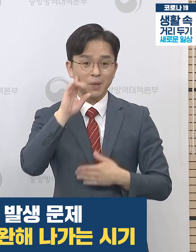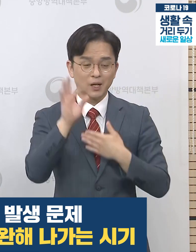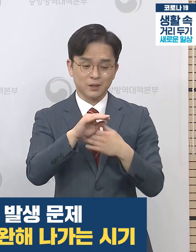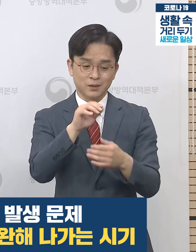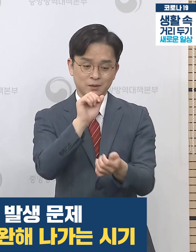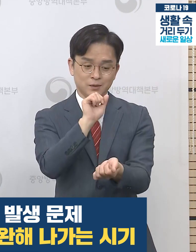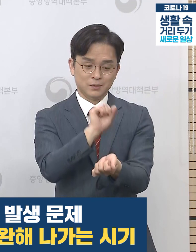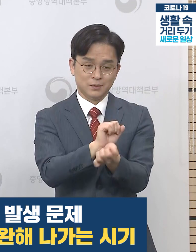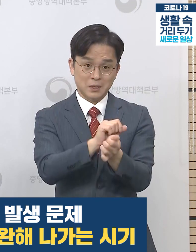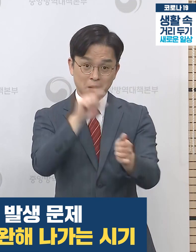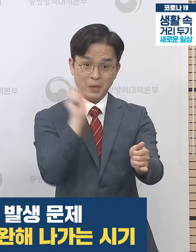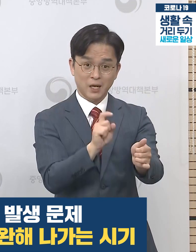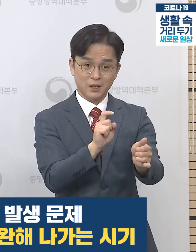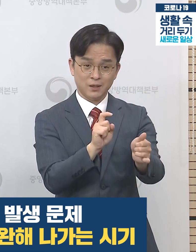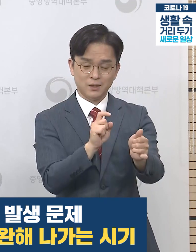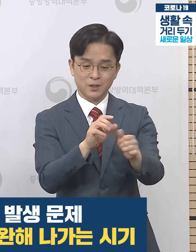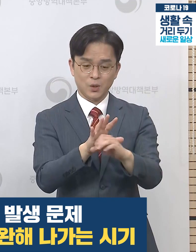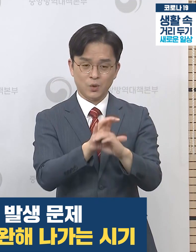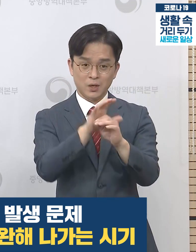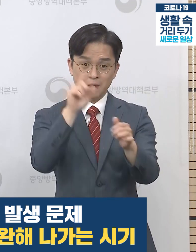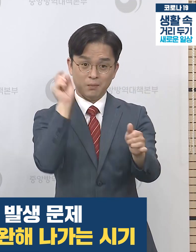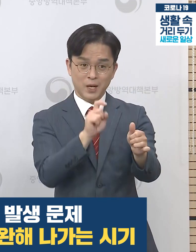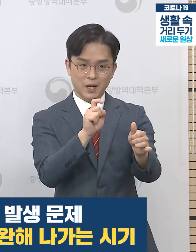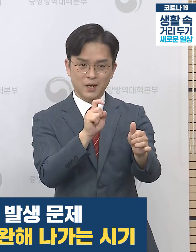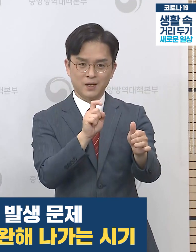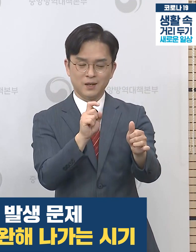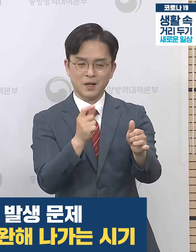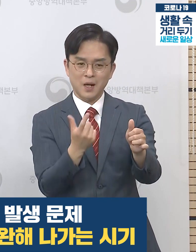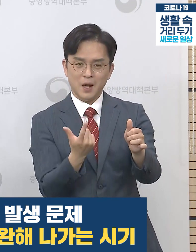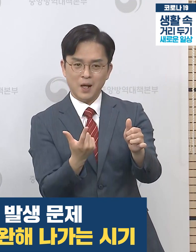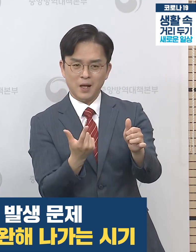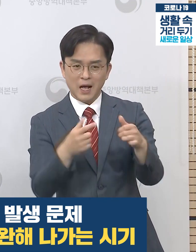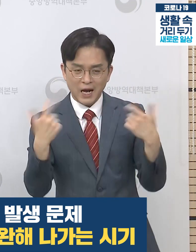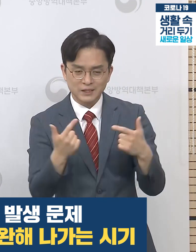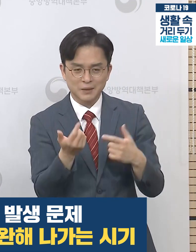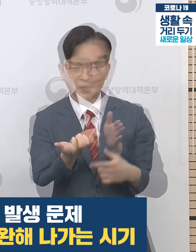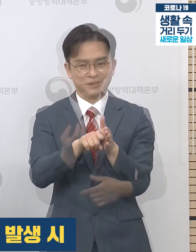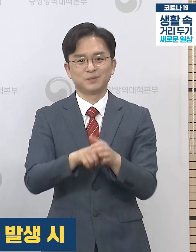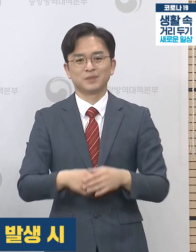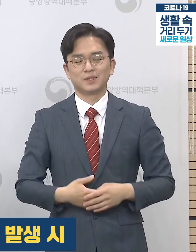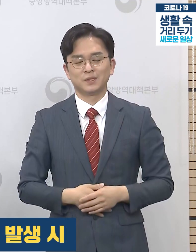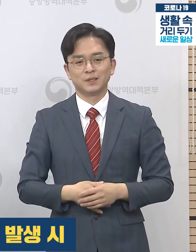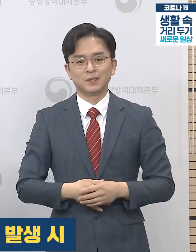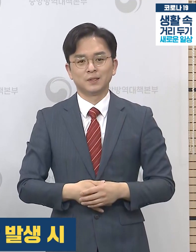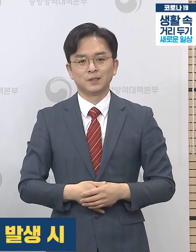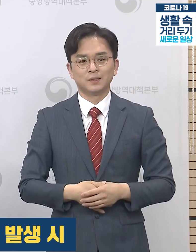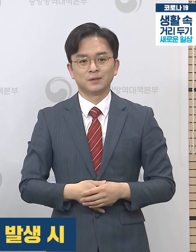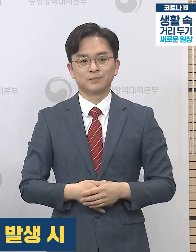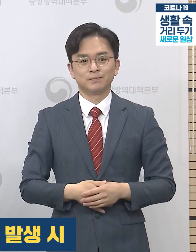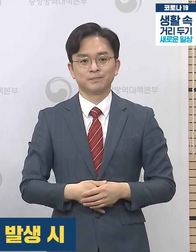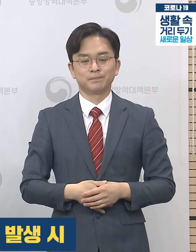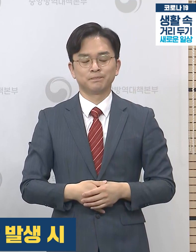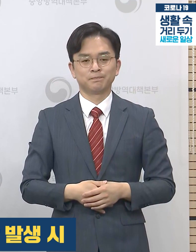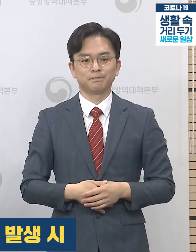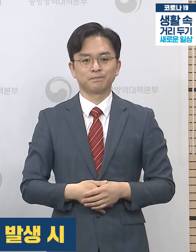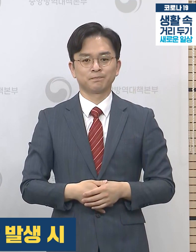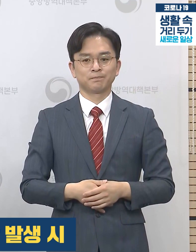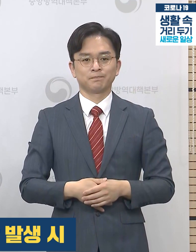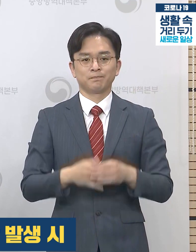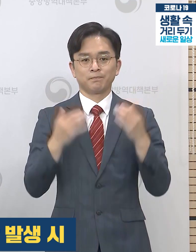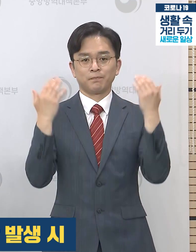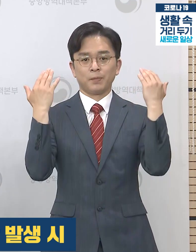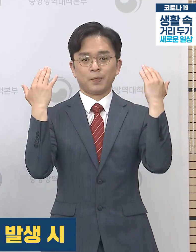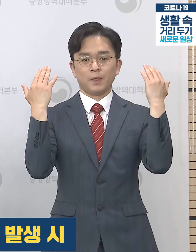동시에 신속하게 보완해 나가는 시기가 되어야 하겠습니다. 마지막으로